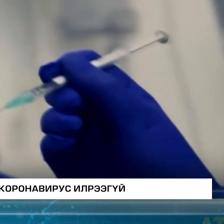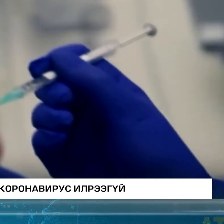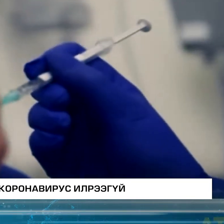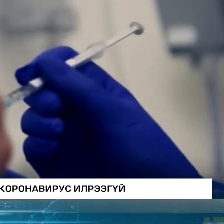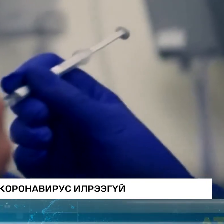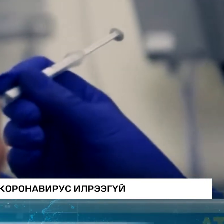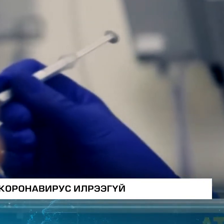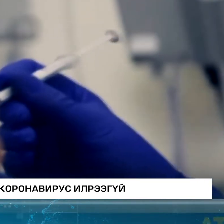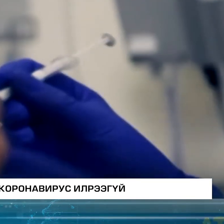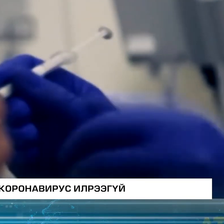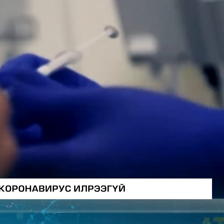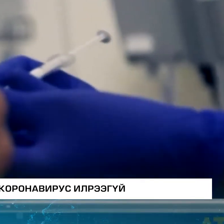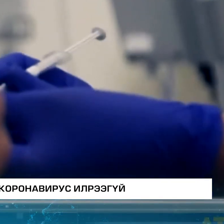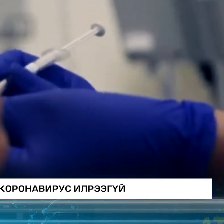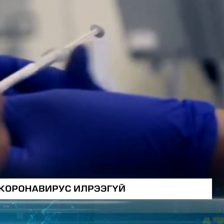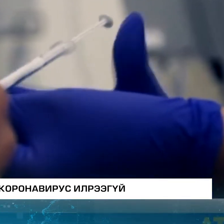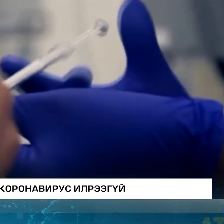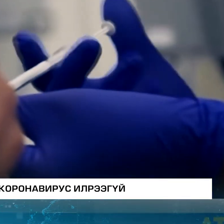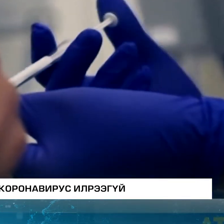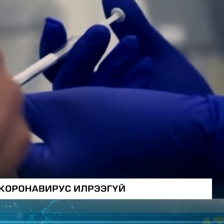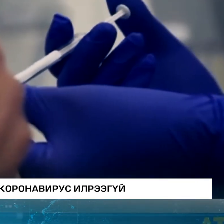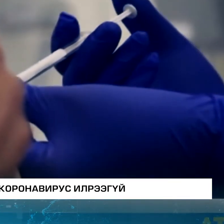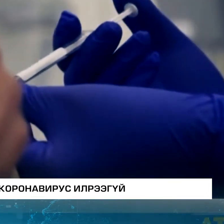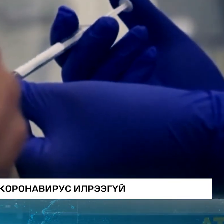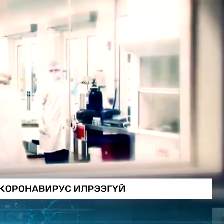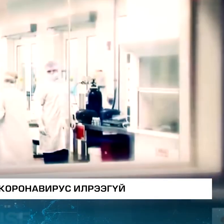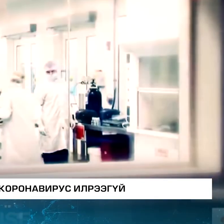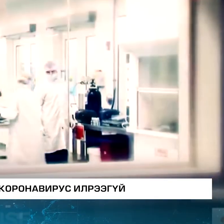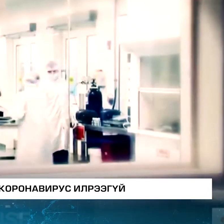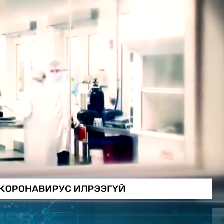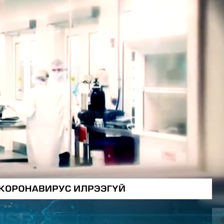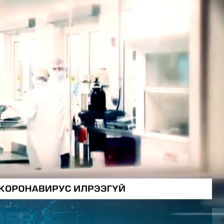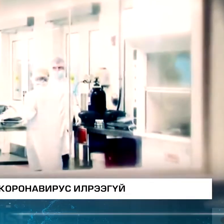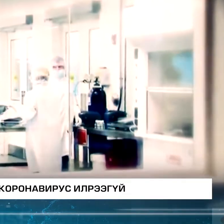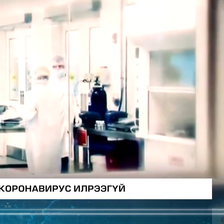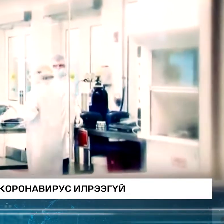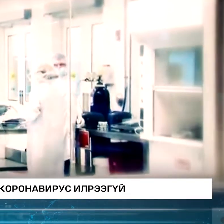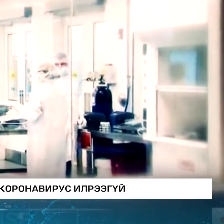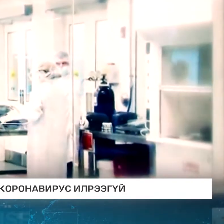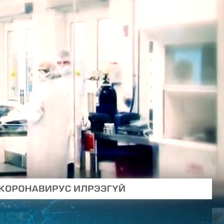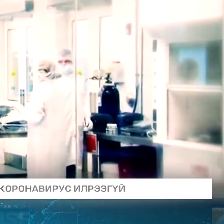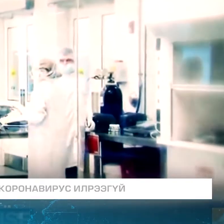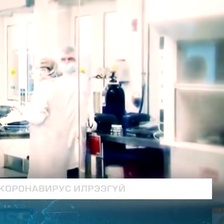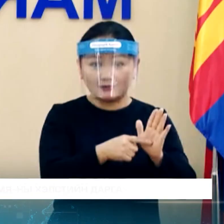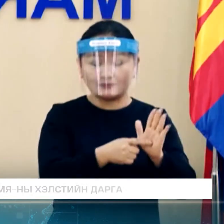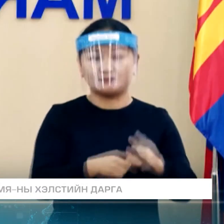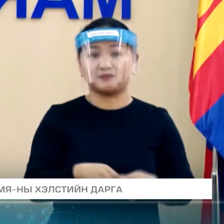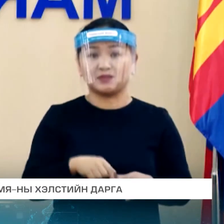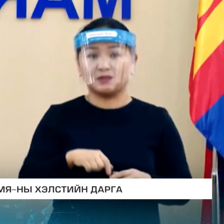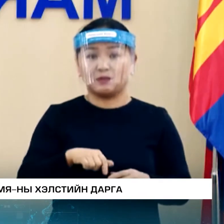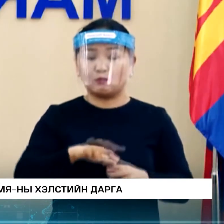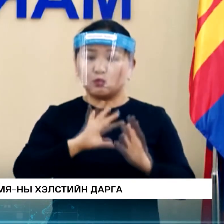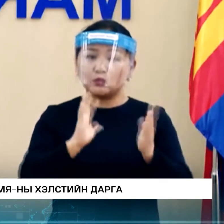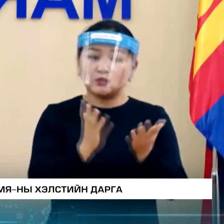сар гарын хугацаанд нэмэгдсээр байна. Ийм дэлхийн нийтээр хамтран коронавирустай тэмцэх цаг болсныг дэлхийн эрүүл мэндийн байгууллагаас дахин онцоллоо.